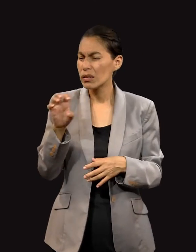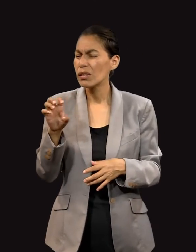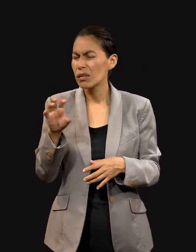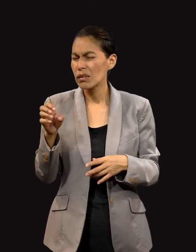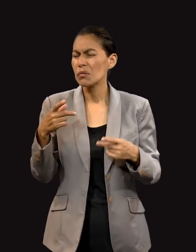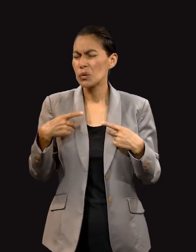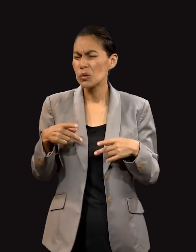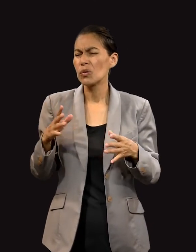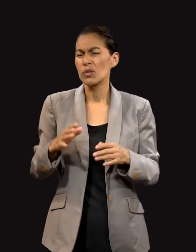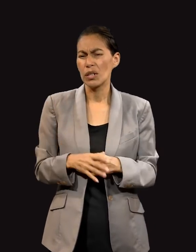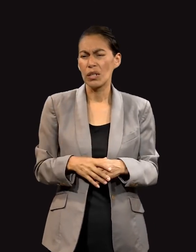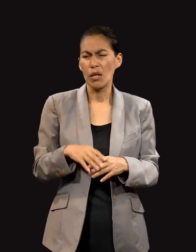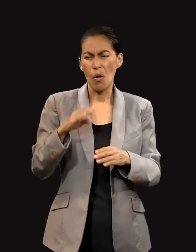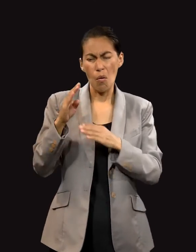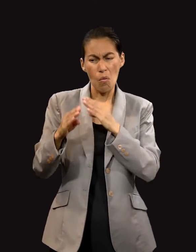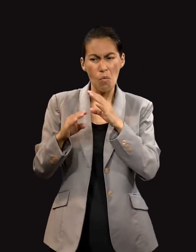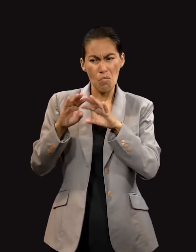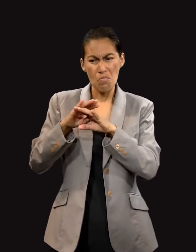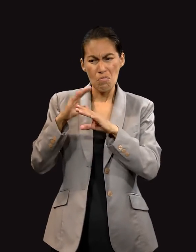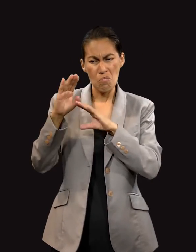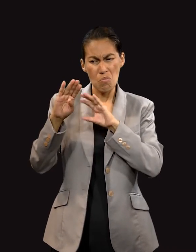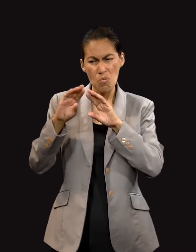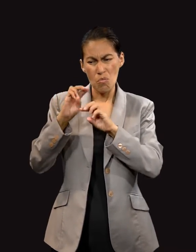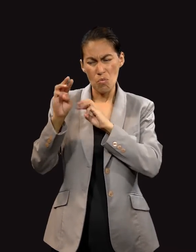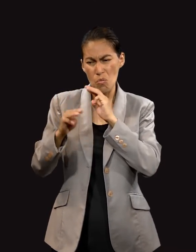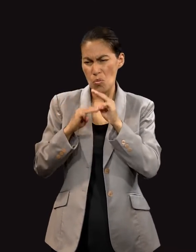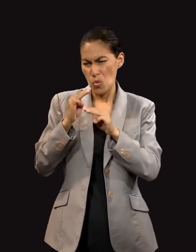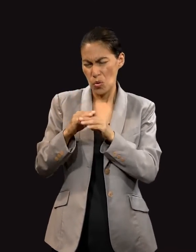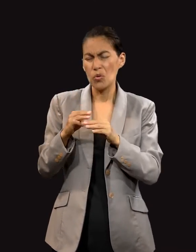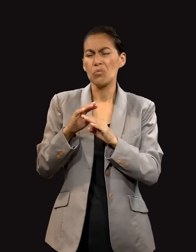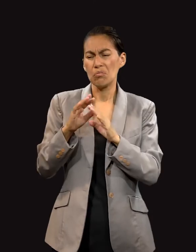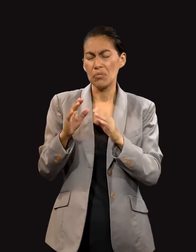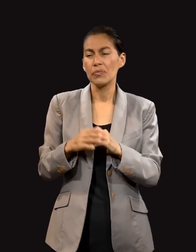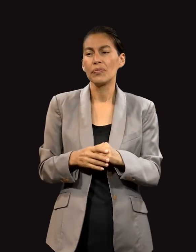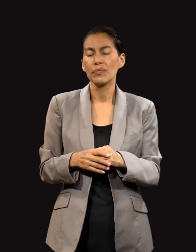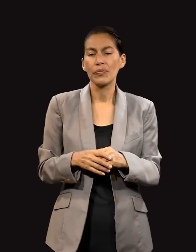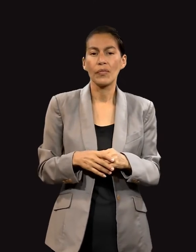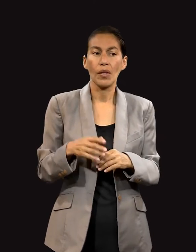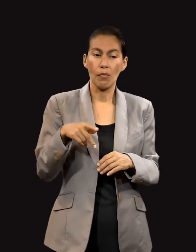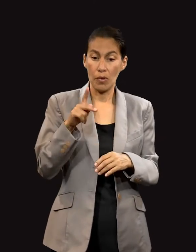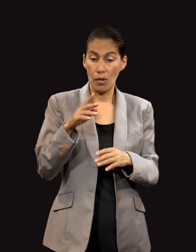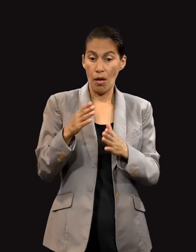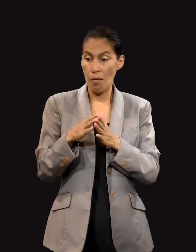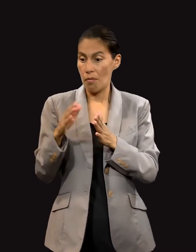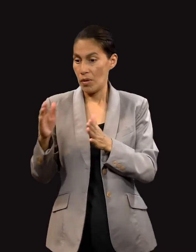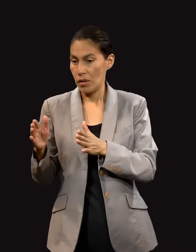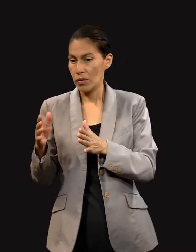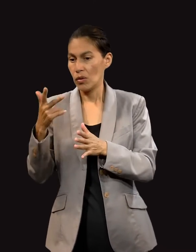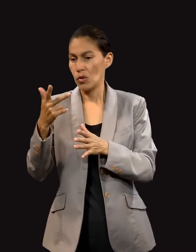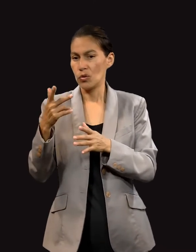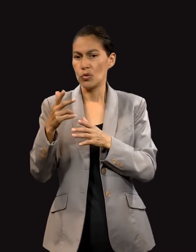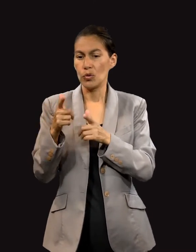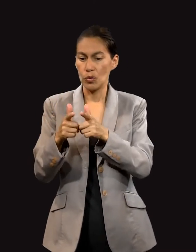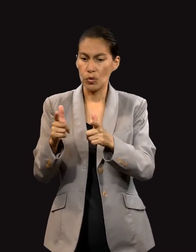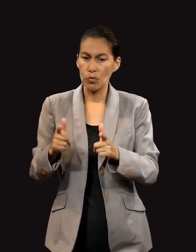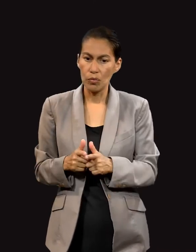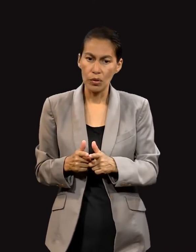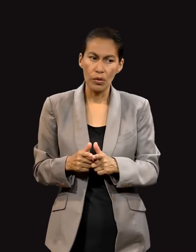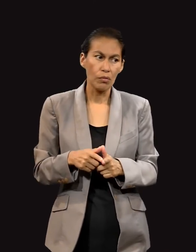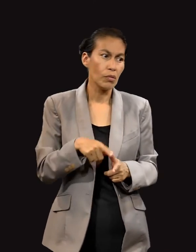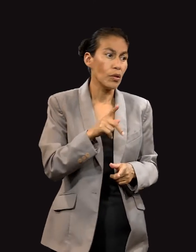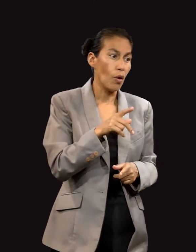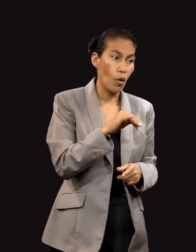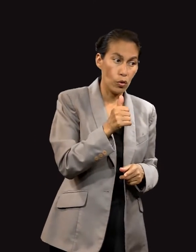es a nivel mundial. Ajá, y yo estoy en como en ocho grupos también. Pero algunos grupos son